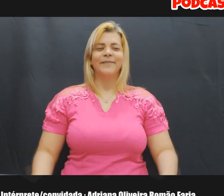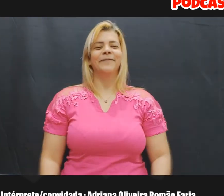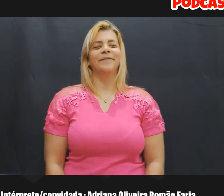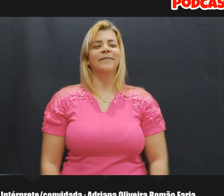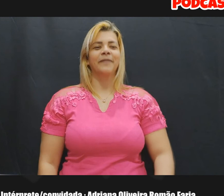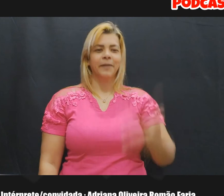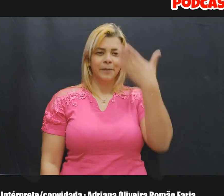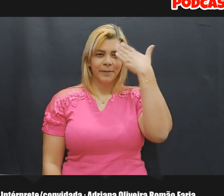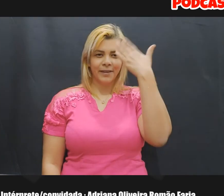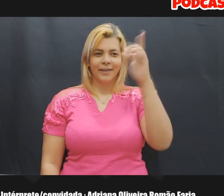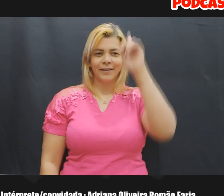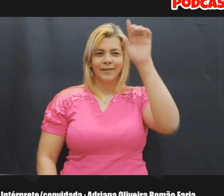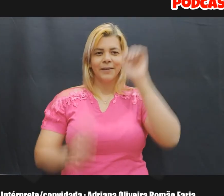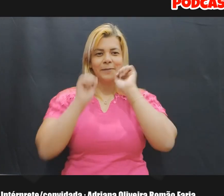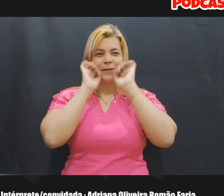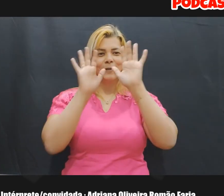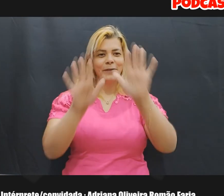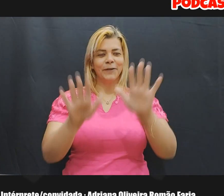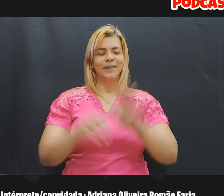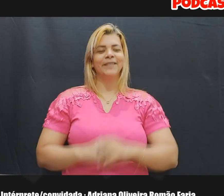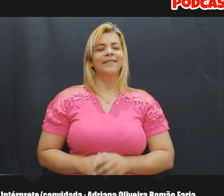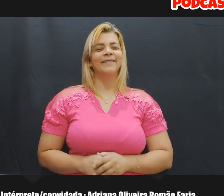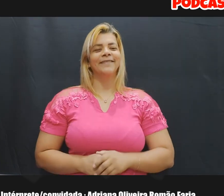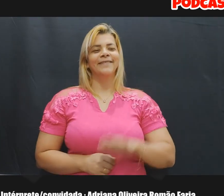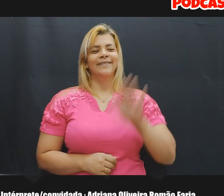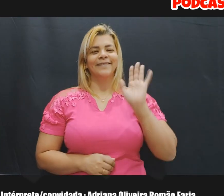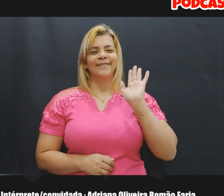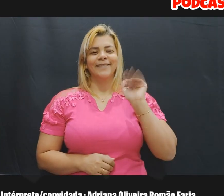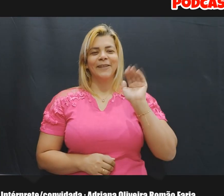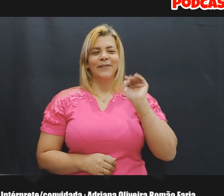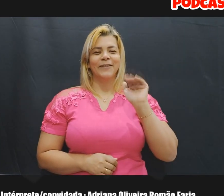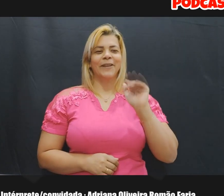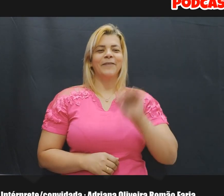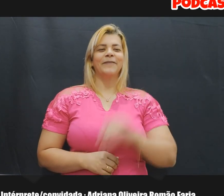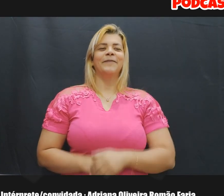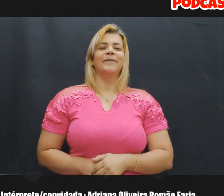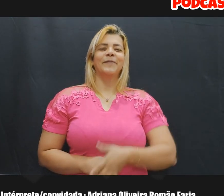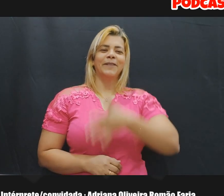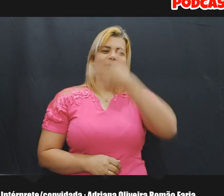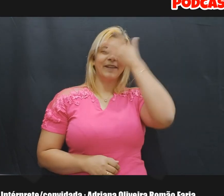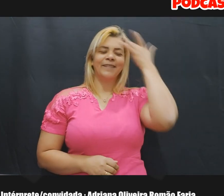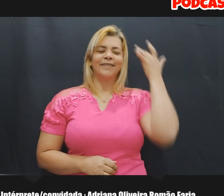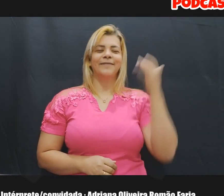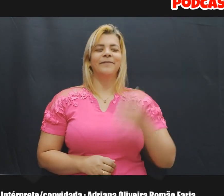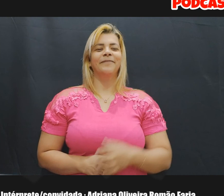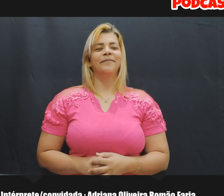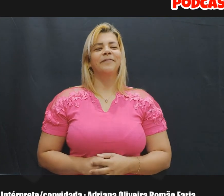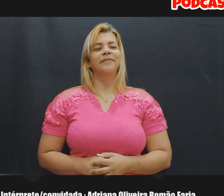Obrigada, Ed. Deus abençoe você, viu? Tchau, tchau, pessoal.